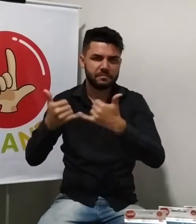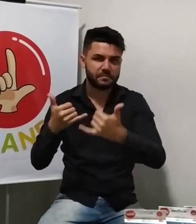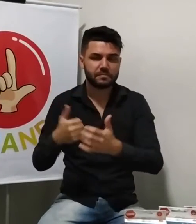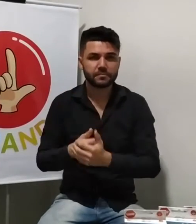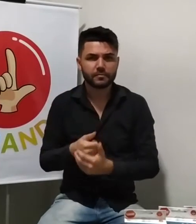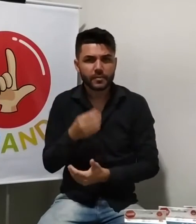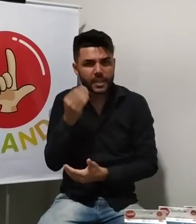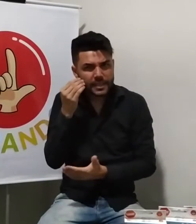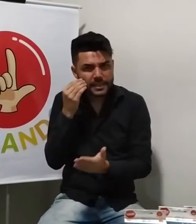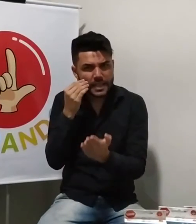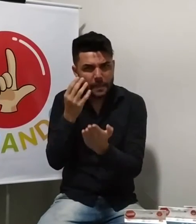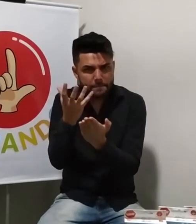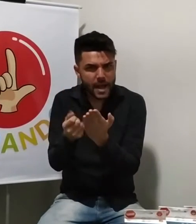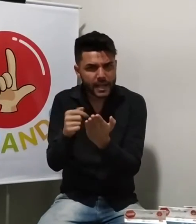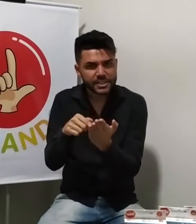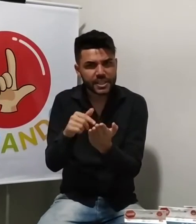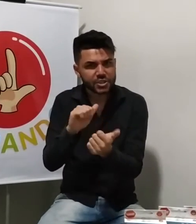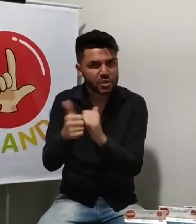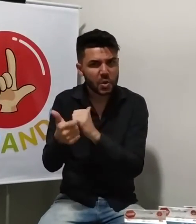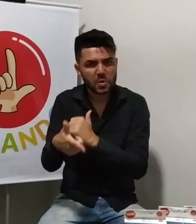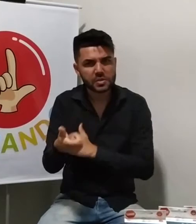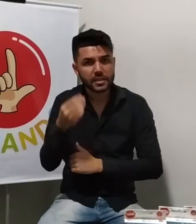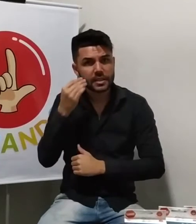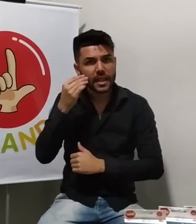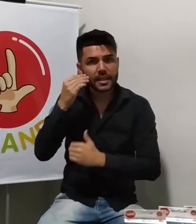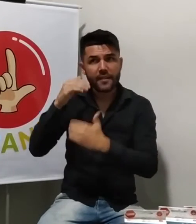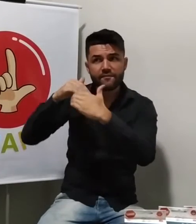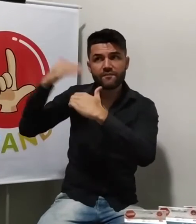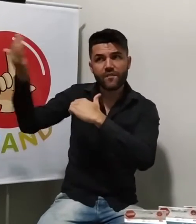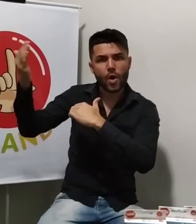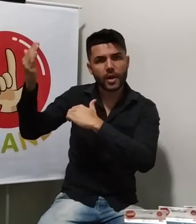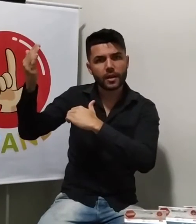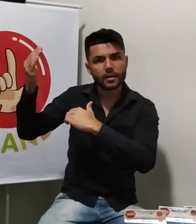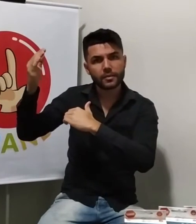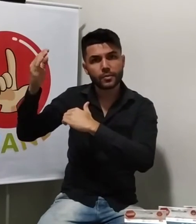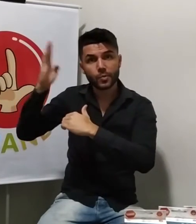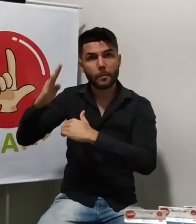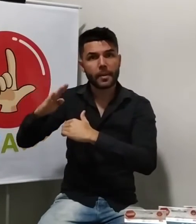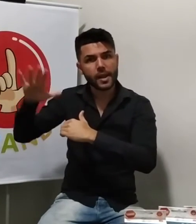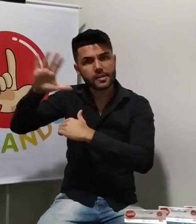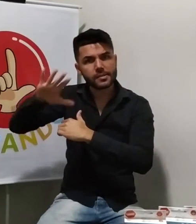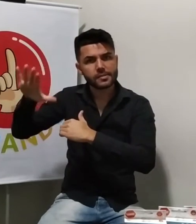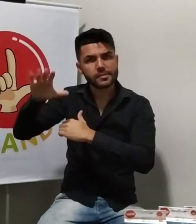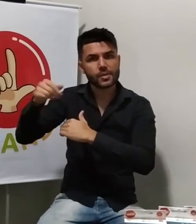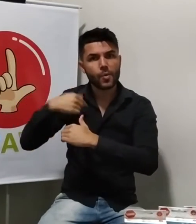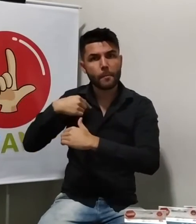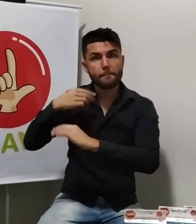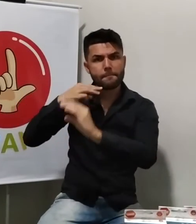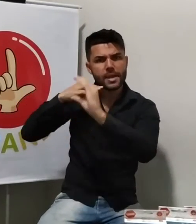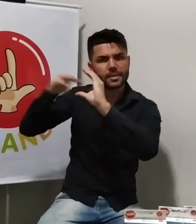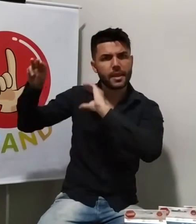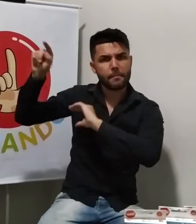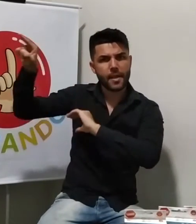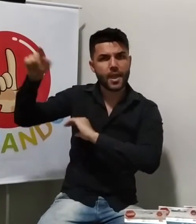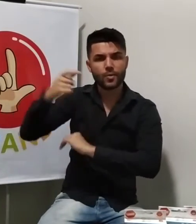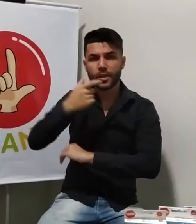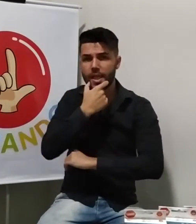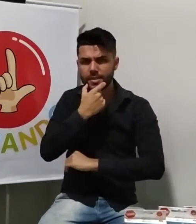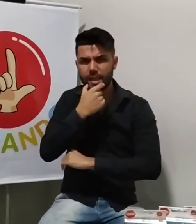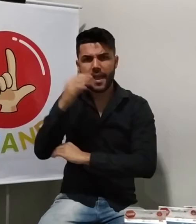o Brasil é um país grande, todo mundo migrando de celular preto e branco para colorido, não tinha concorrente aqui no Brasil. Eu falei, moleque, vai e toca. Eles também estavam muito